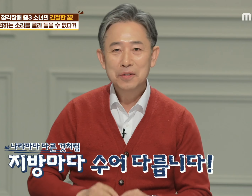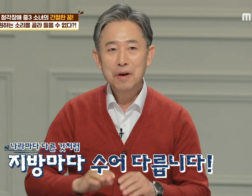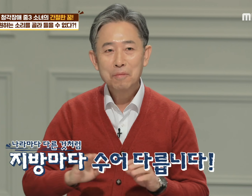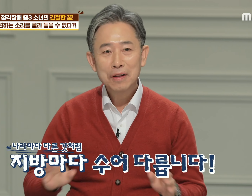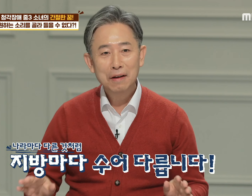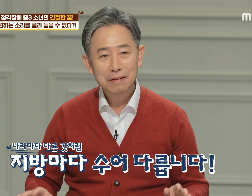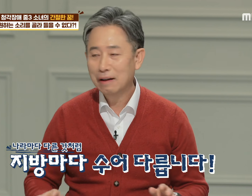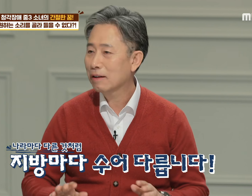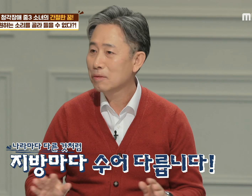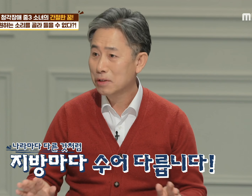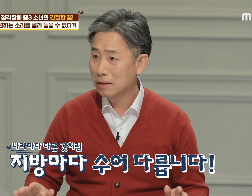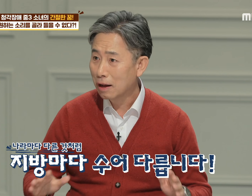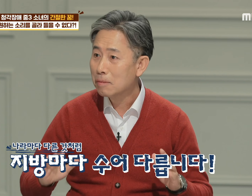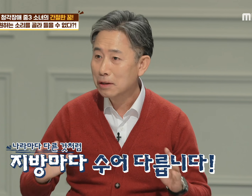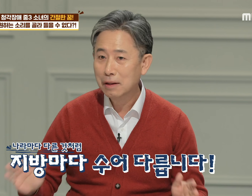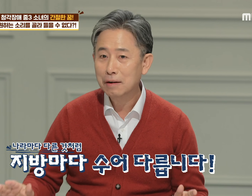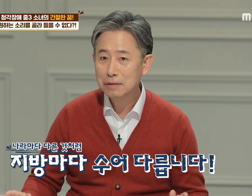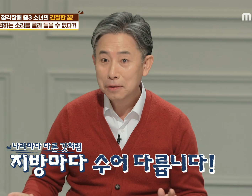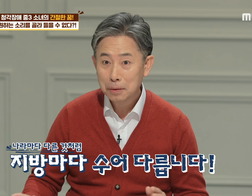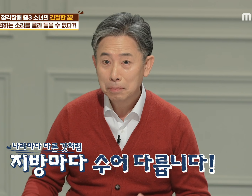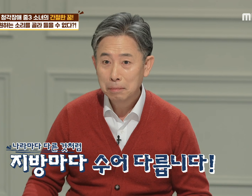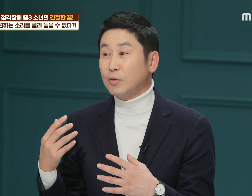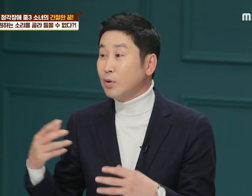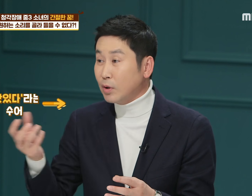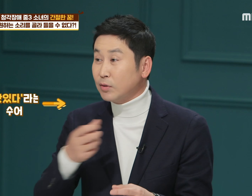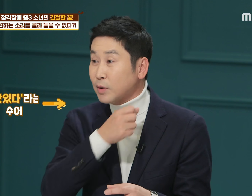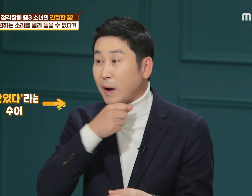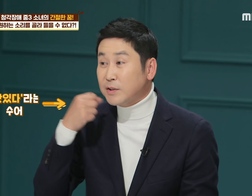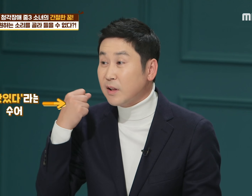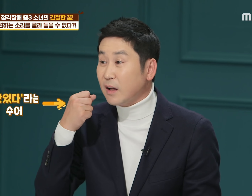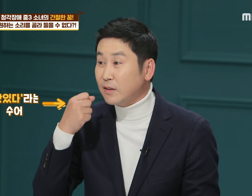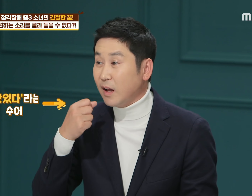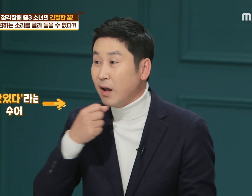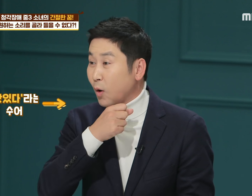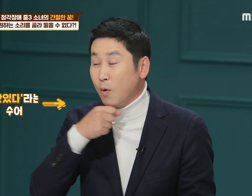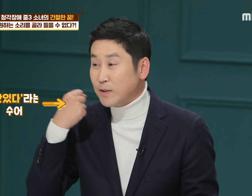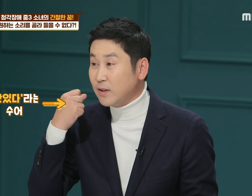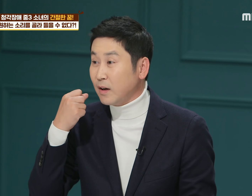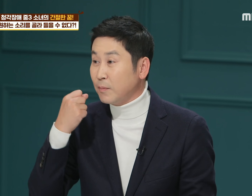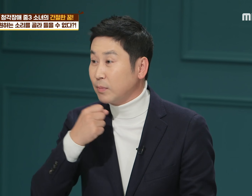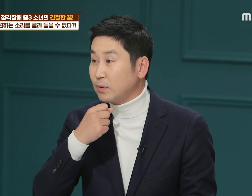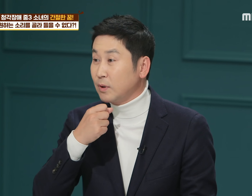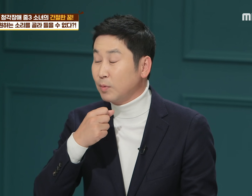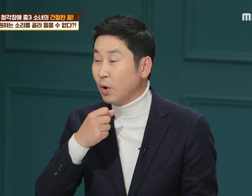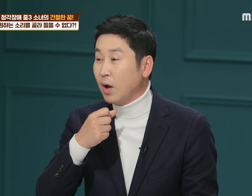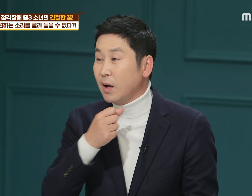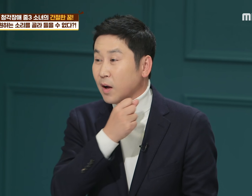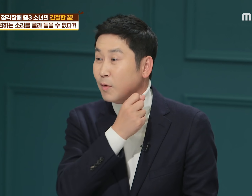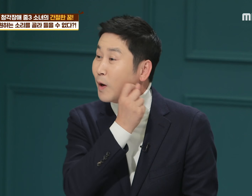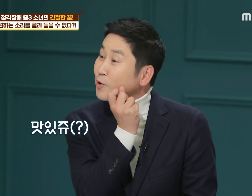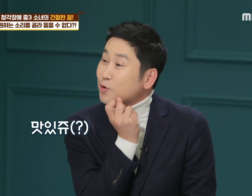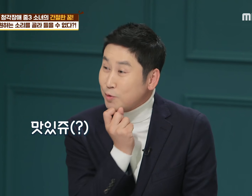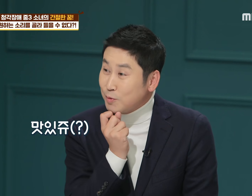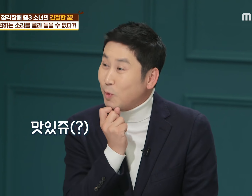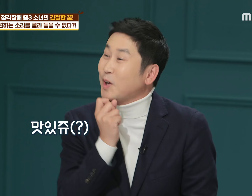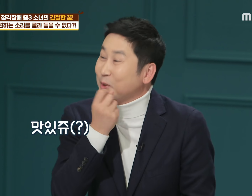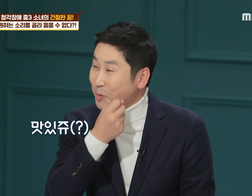지방마다 다 다릅니다. 나라마다 다른 것처럼. 우리가 예를 들면 맛있다는데, 맛있다. 근데 뭐, 맛있쥬? 이런 거.